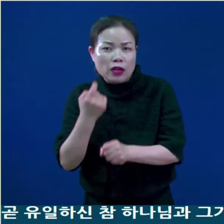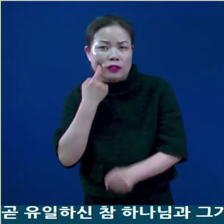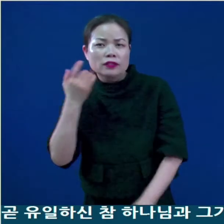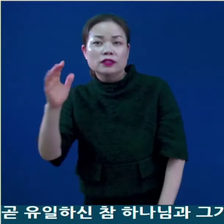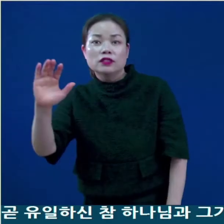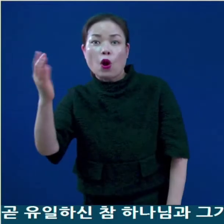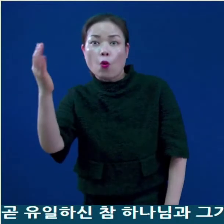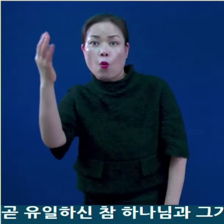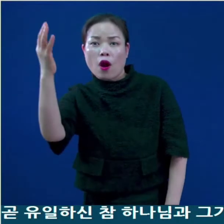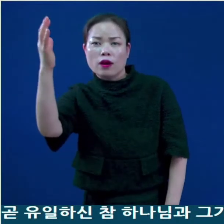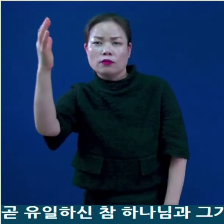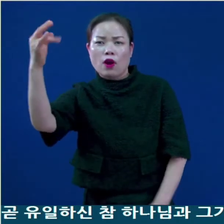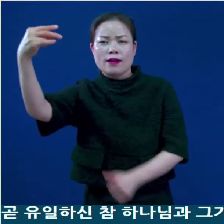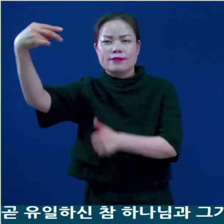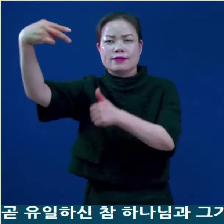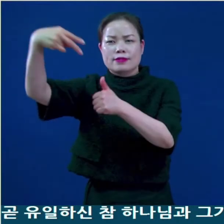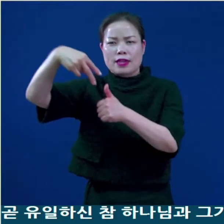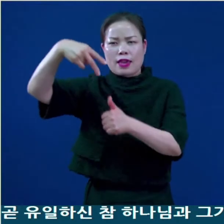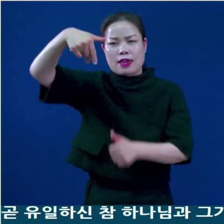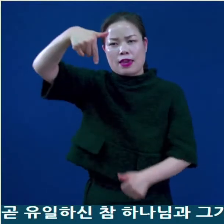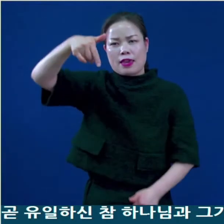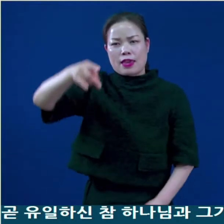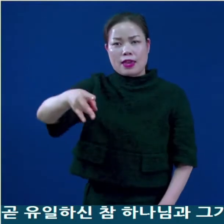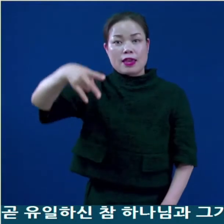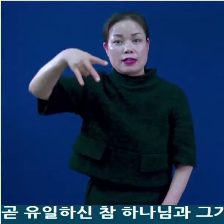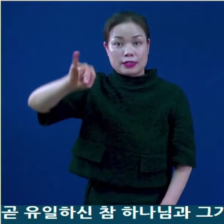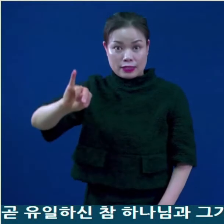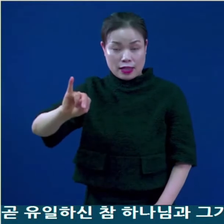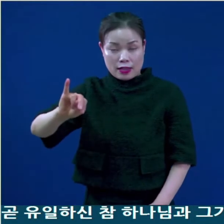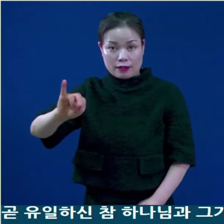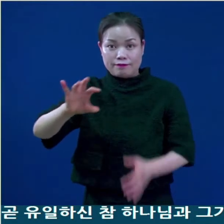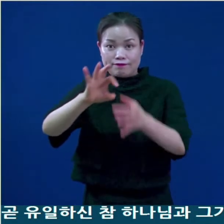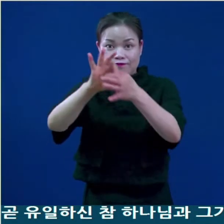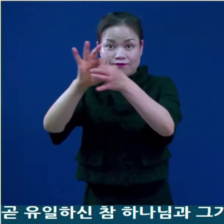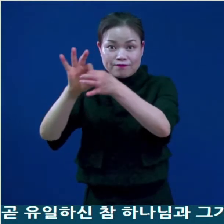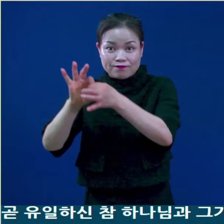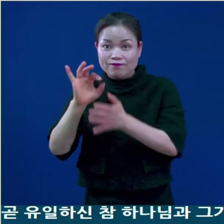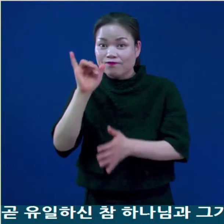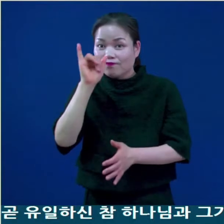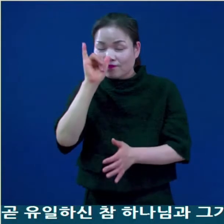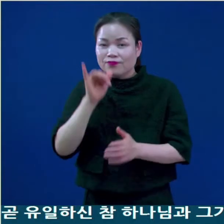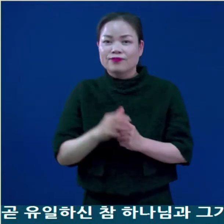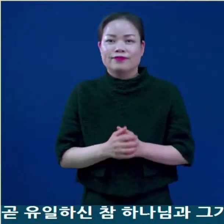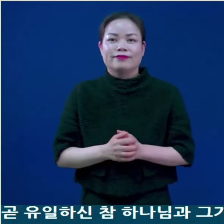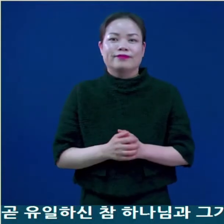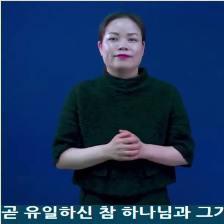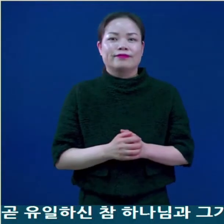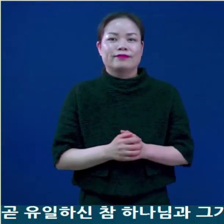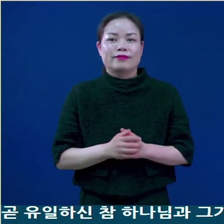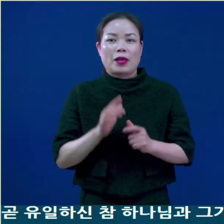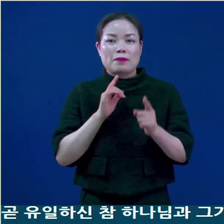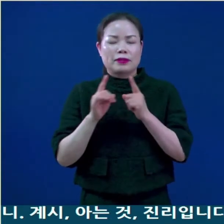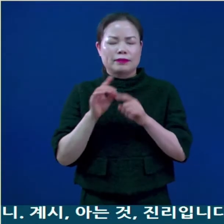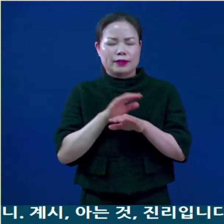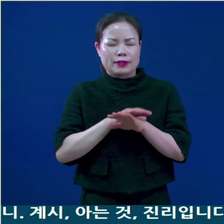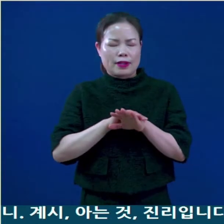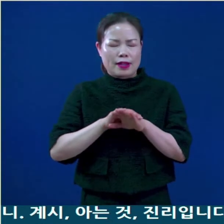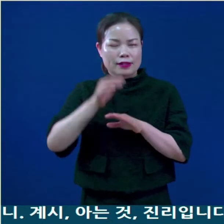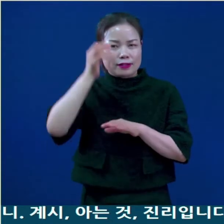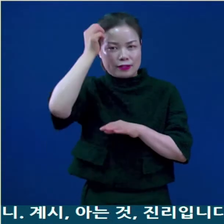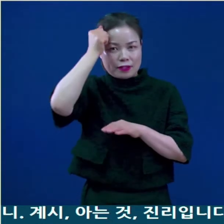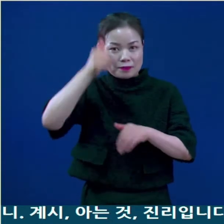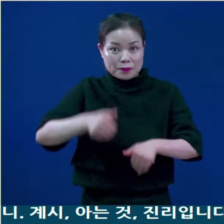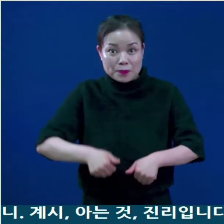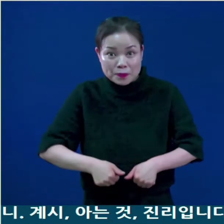영광과 계시가 연결되어져 있다. 이렇게 이해하시면 되겠습니다. 자, 이 말씀이 잘 기억되어져야